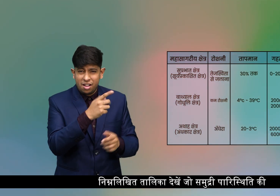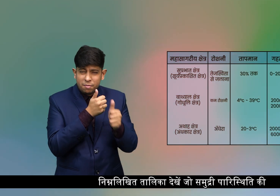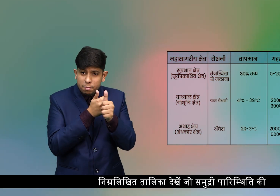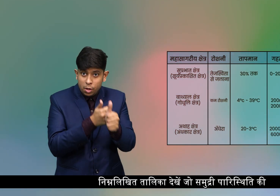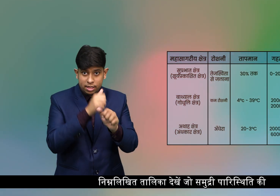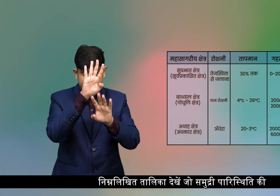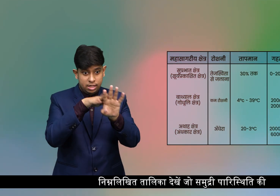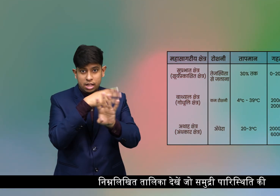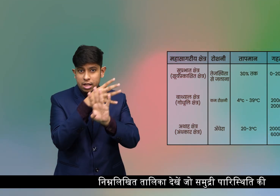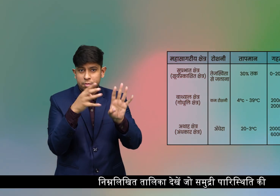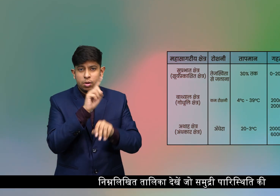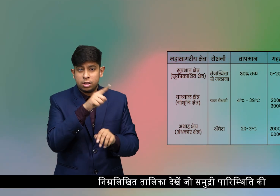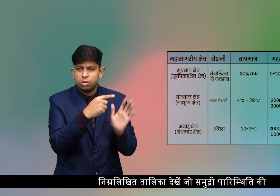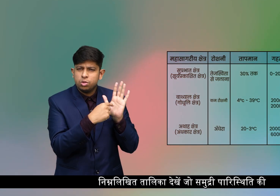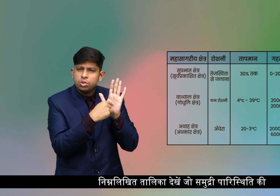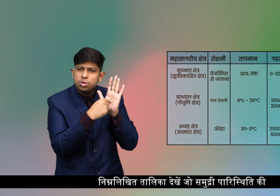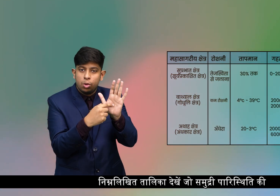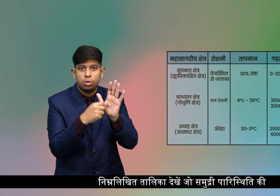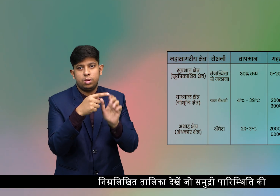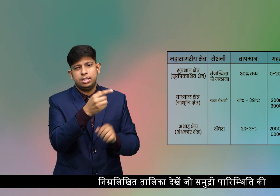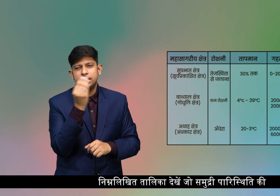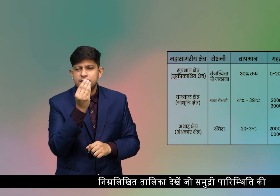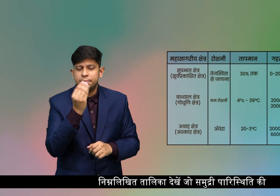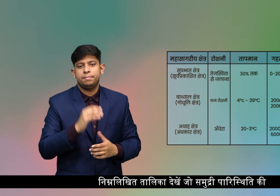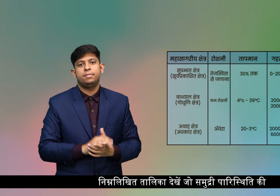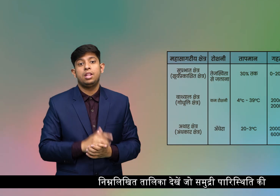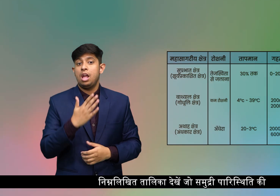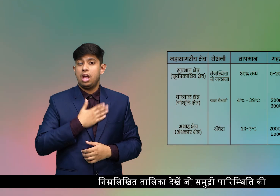निम्नलिखित तालिका देखें जो समुद्री पारिस्थितिकी